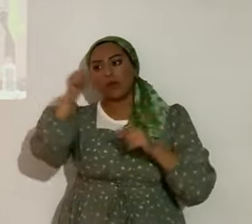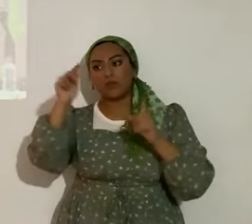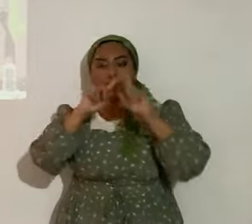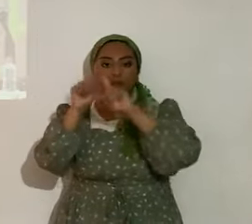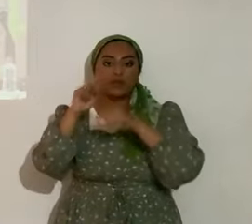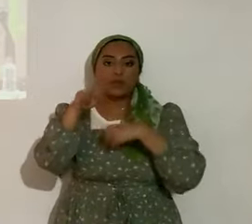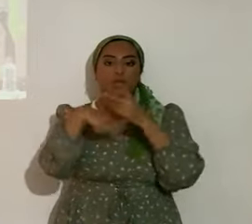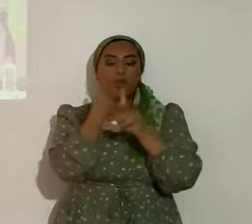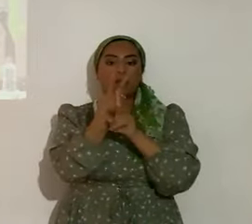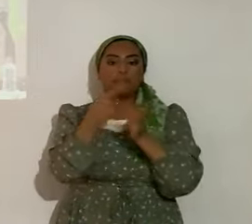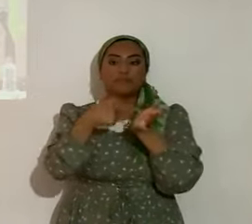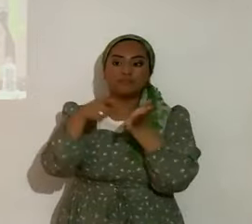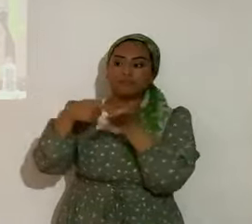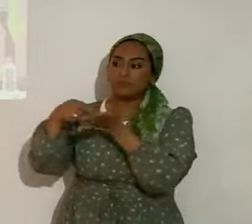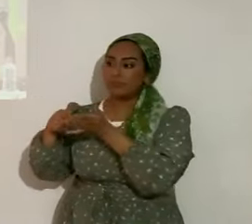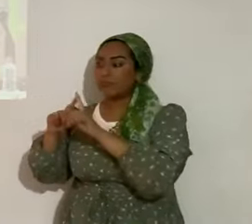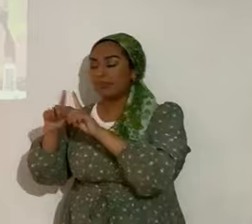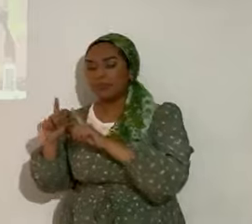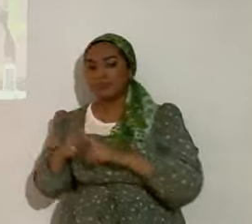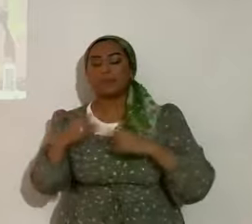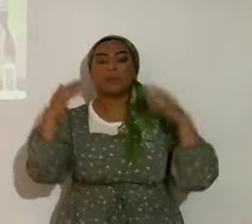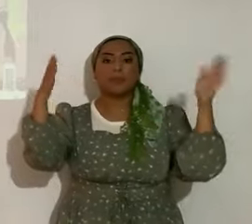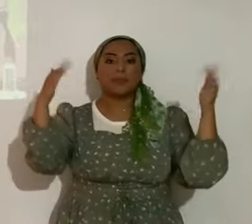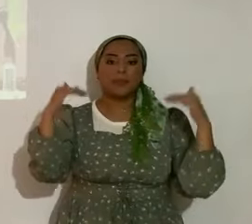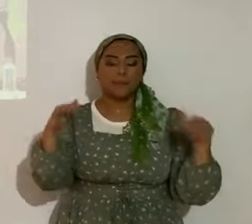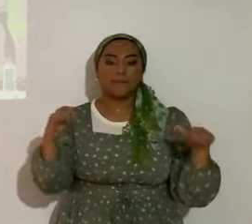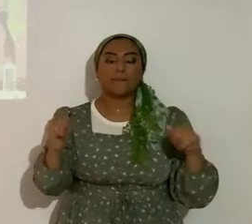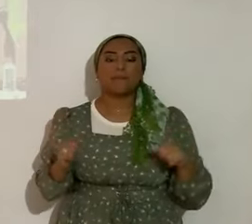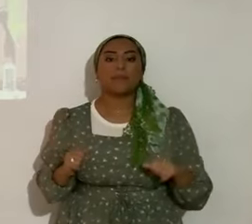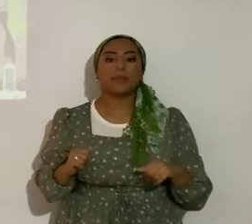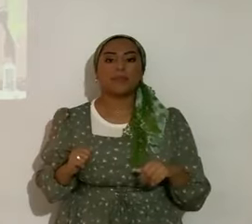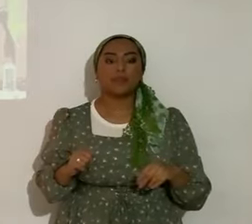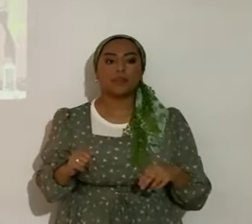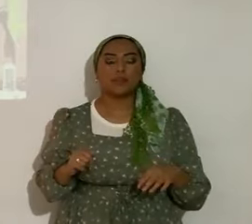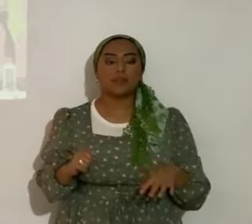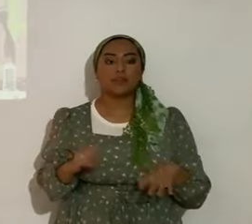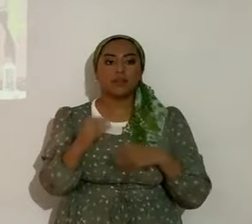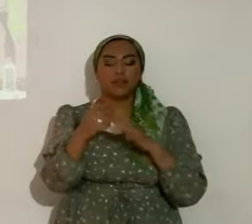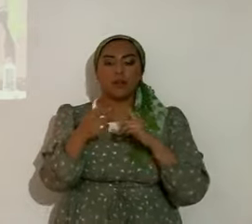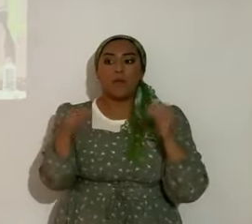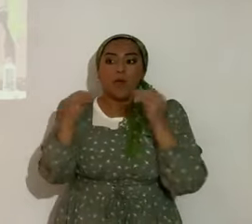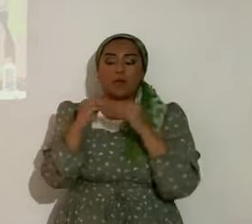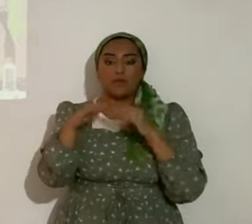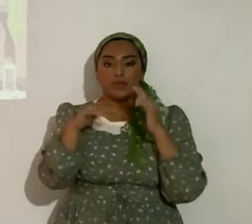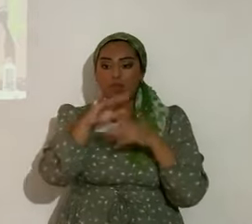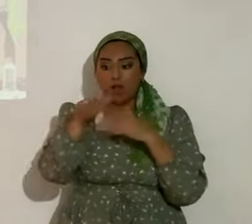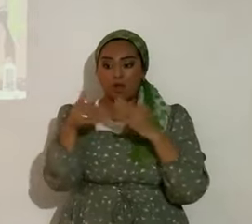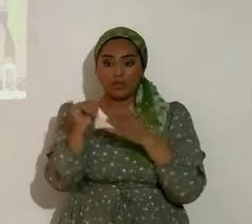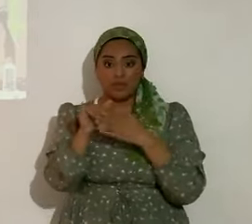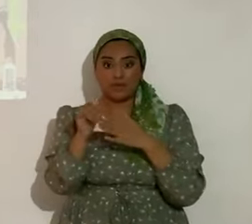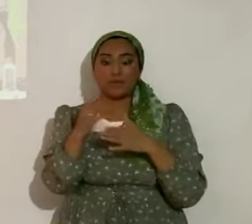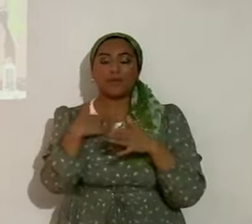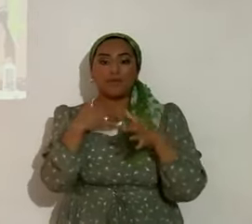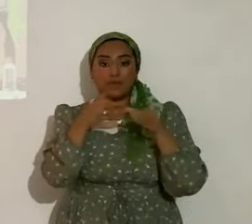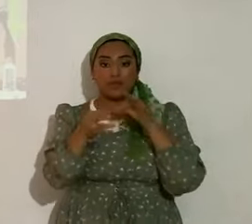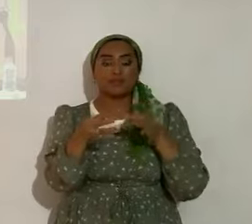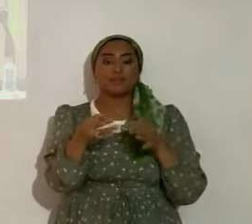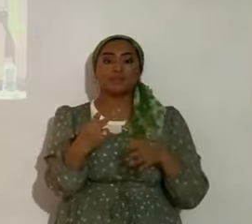diversos. Entonces, como punto siguiente, además de todo esto que yo expliqué, la